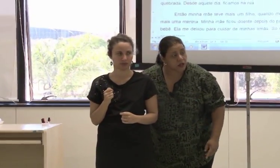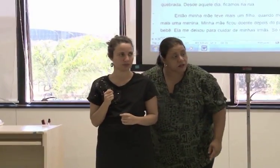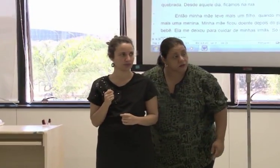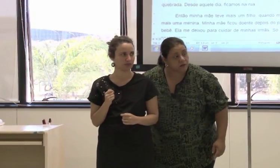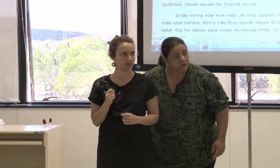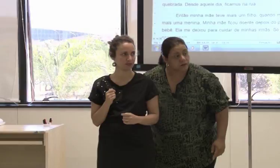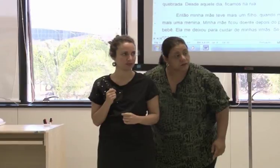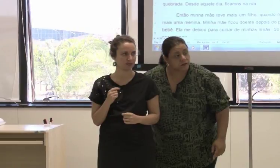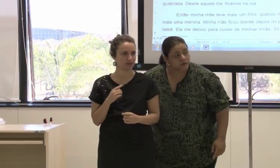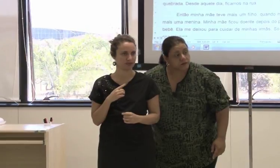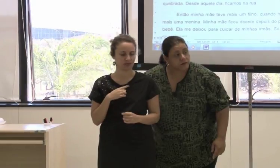meninas?